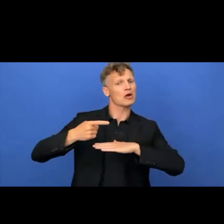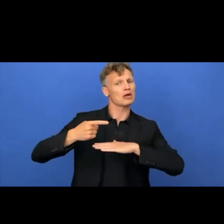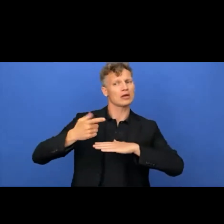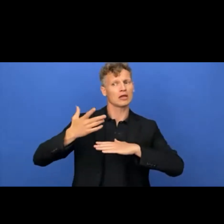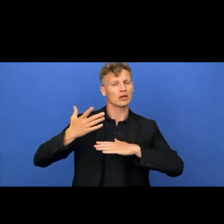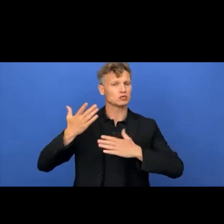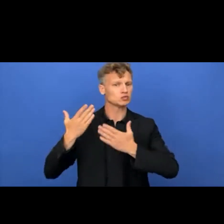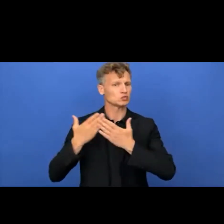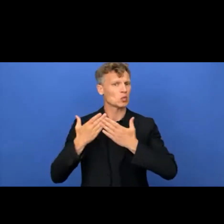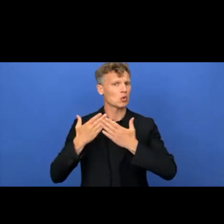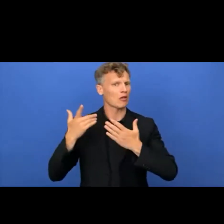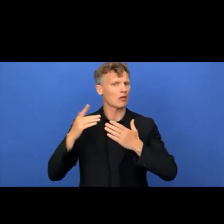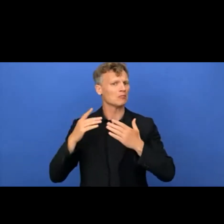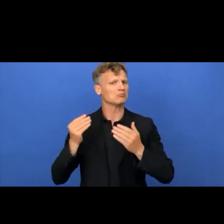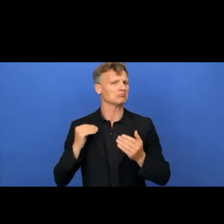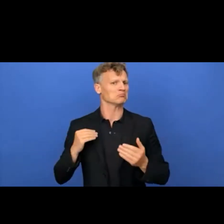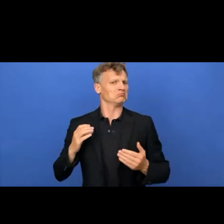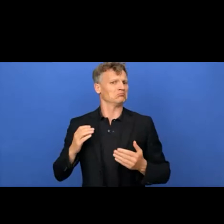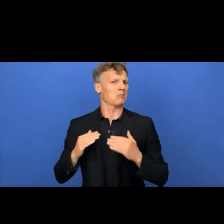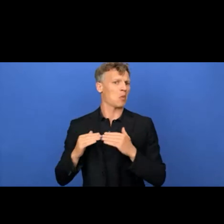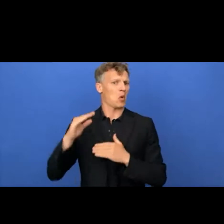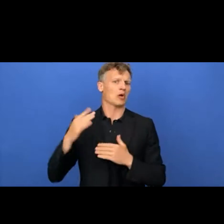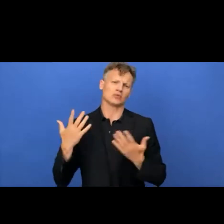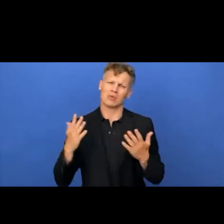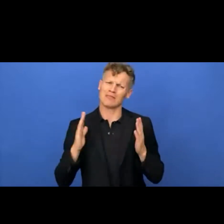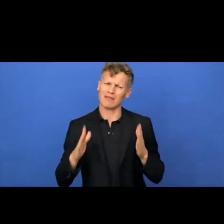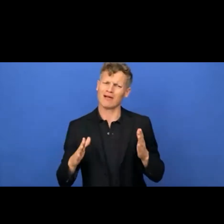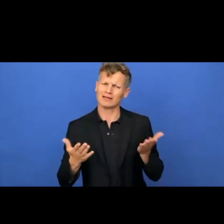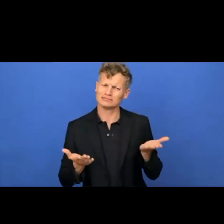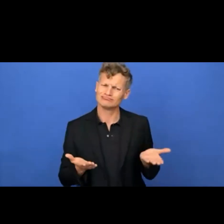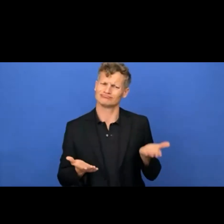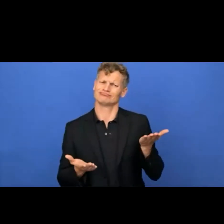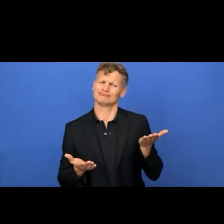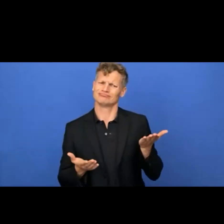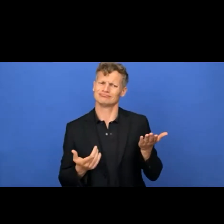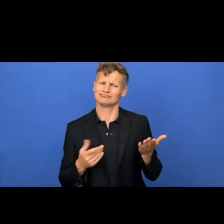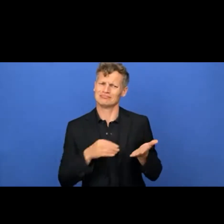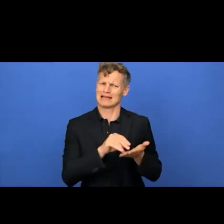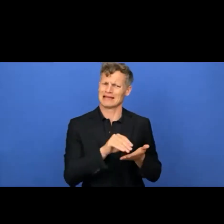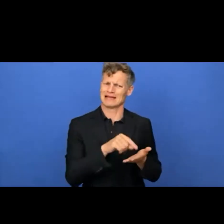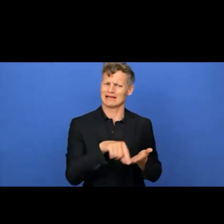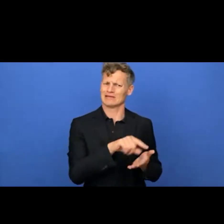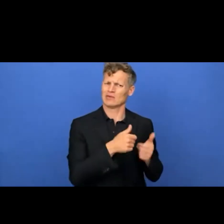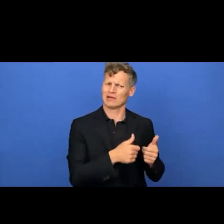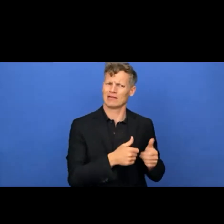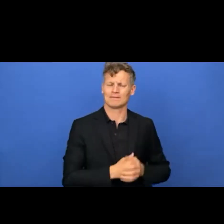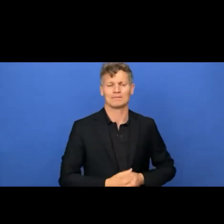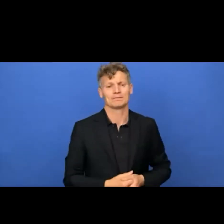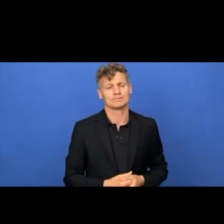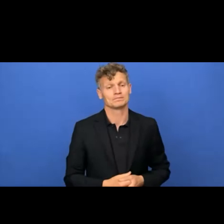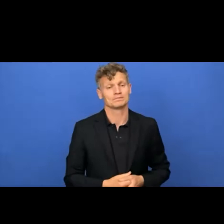que ceux qui sont enseignants pour des âges plus